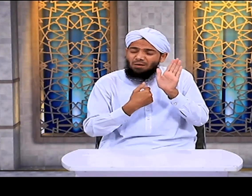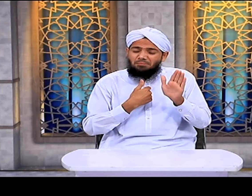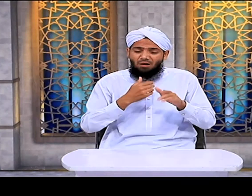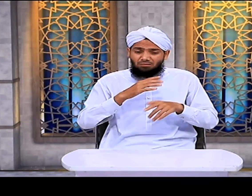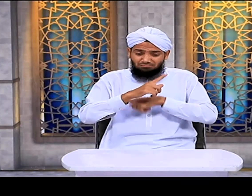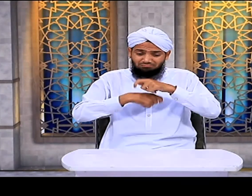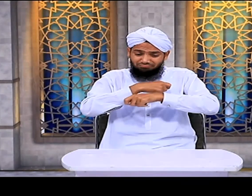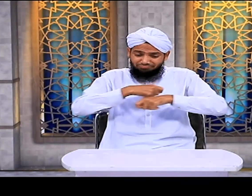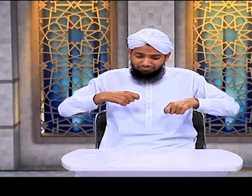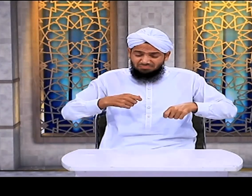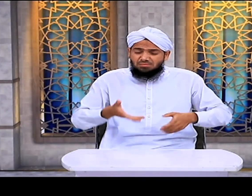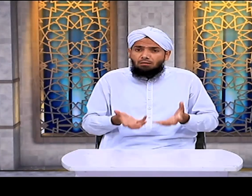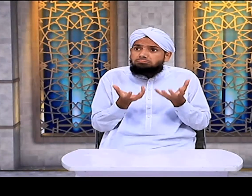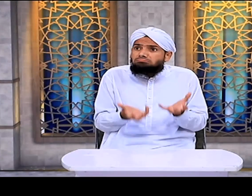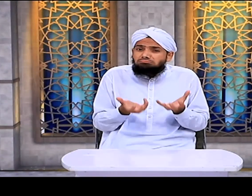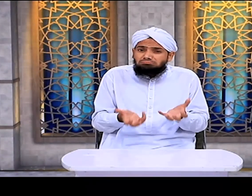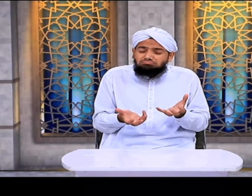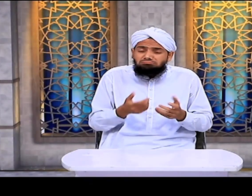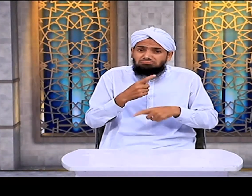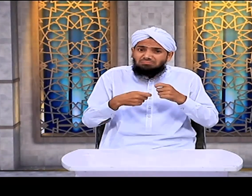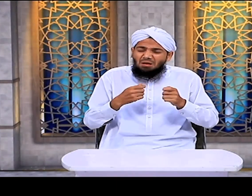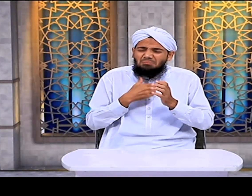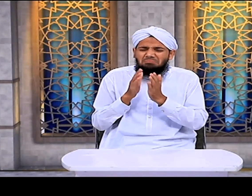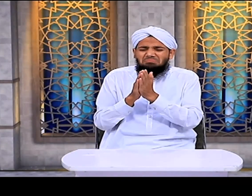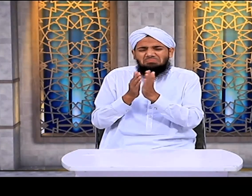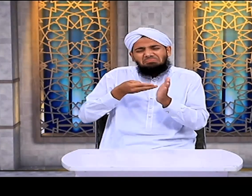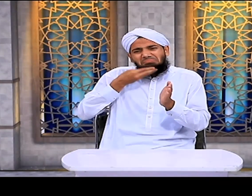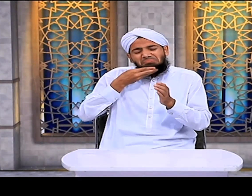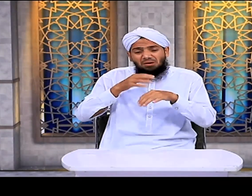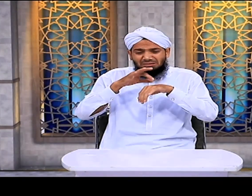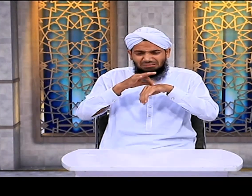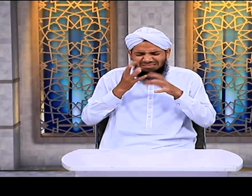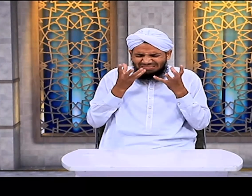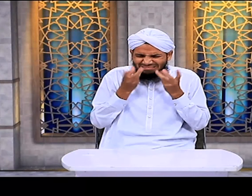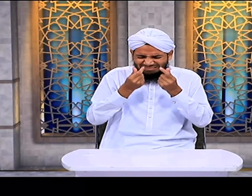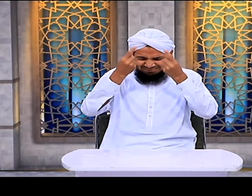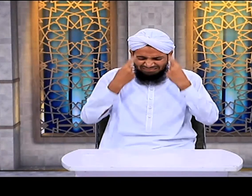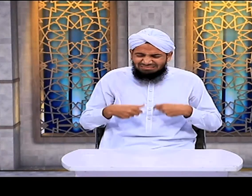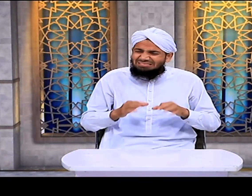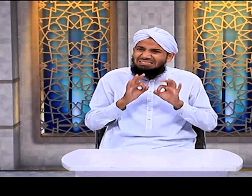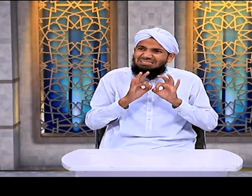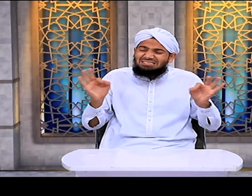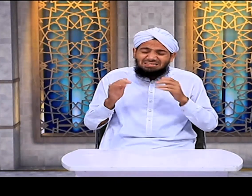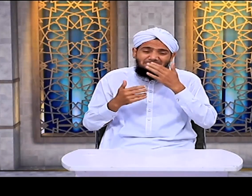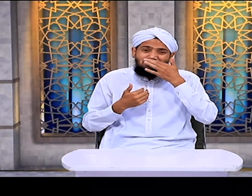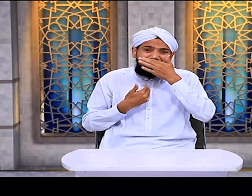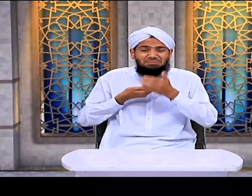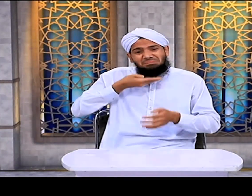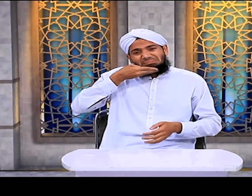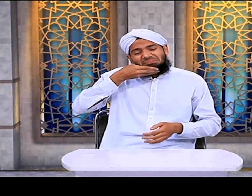پر بہت بھاری ہیں، اے مالک، ہماری جلدیں پک چکی ہیں، اے مالک، اب ہمیں اس سے نکال